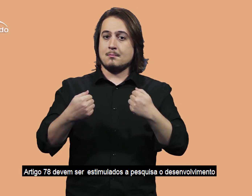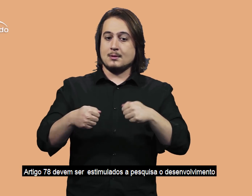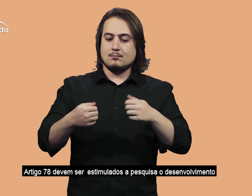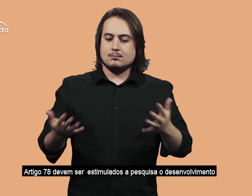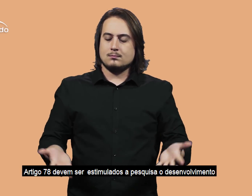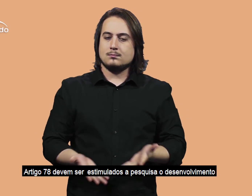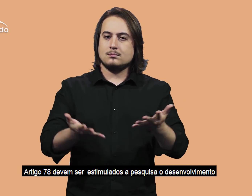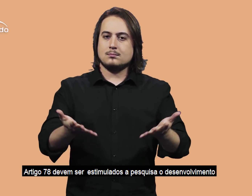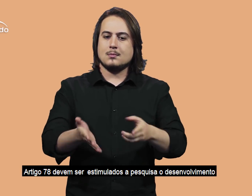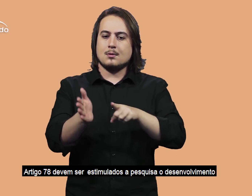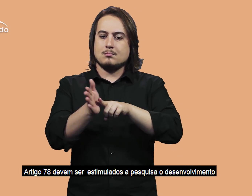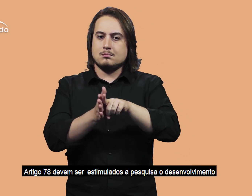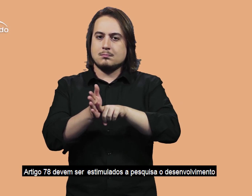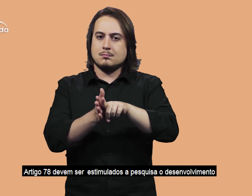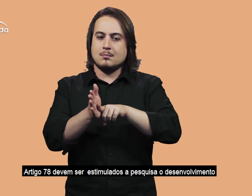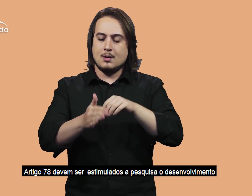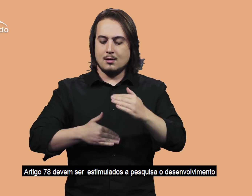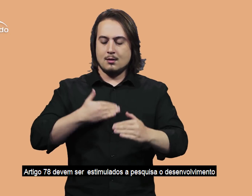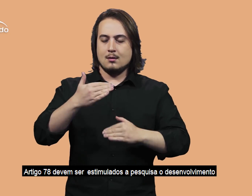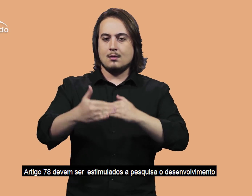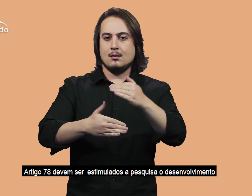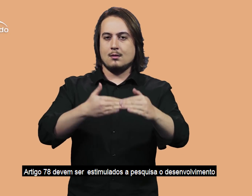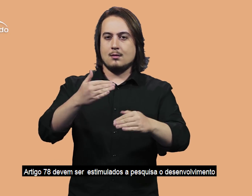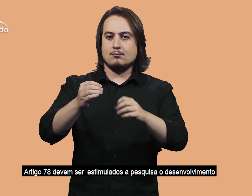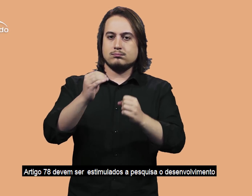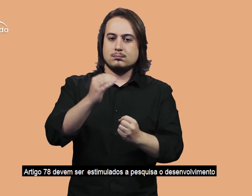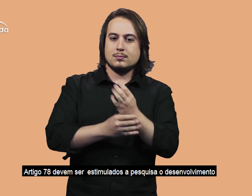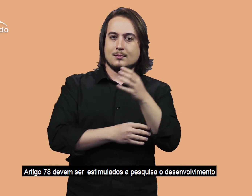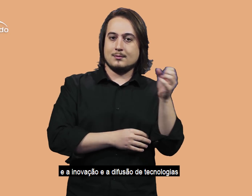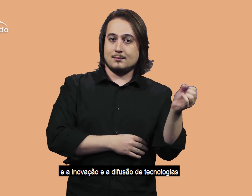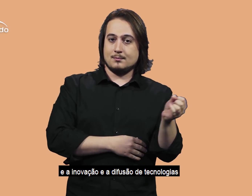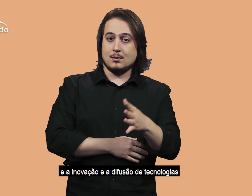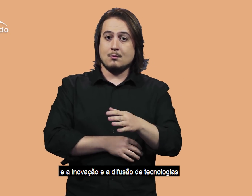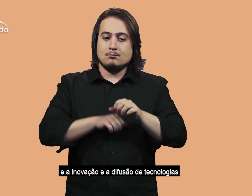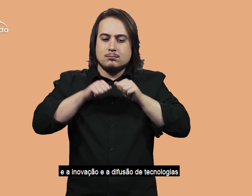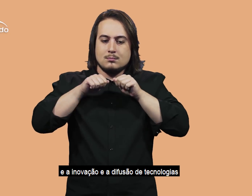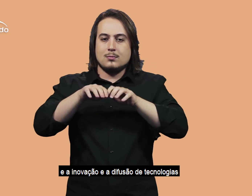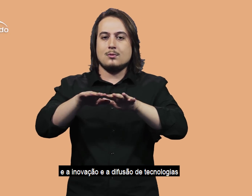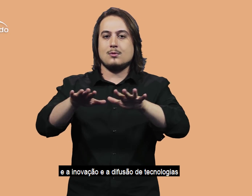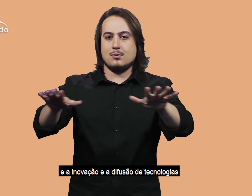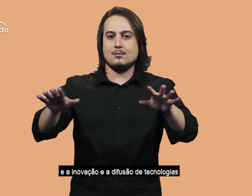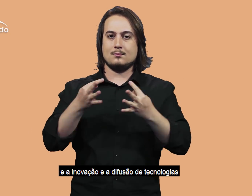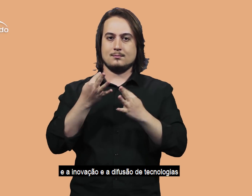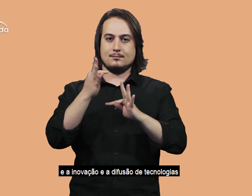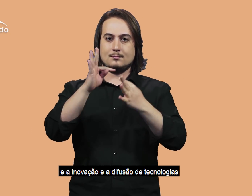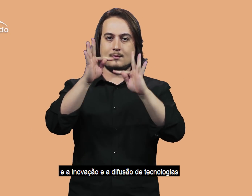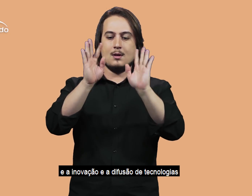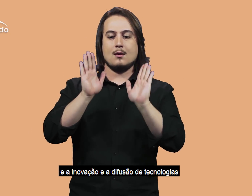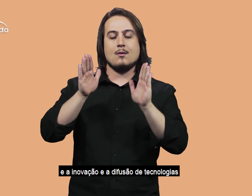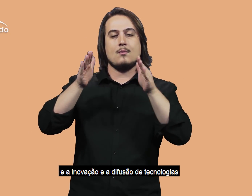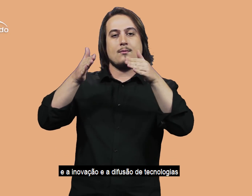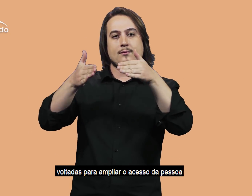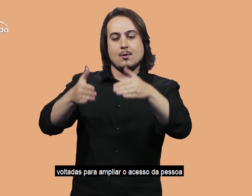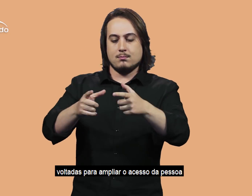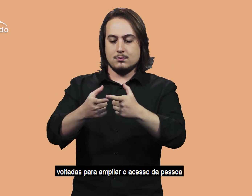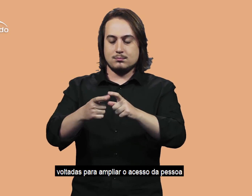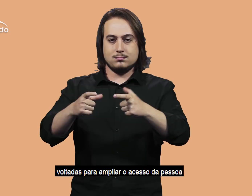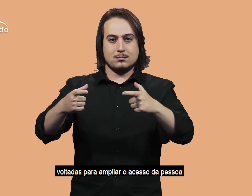estimulados a pesquisa o desenvolvimento ea inovação ea difusão de tecnologias voltadas para ampliar o acesso